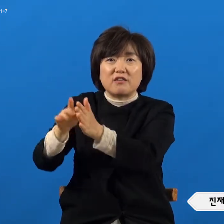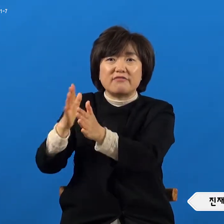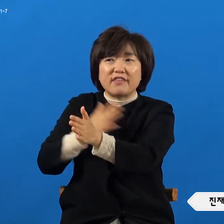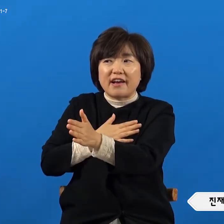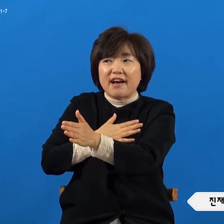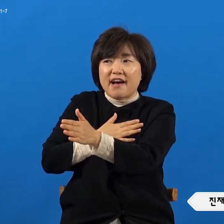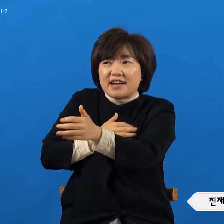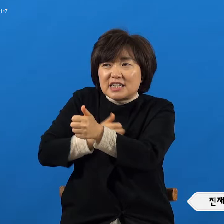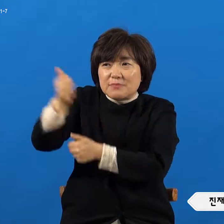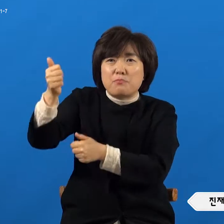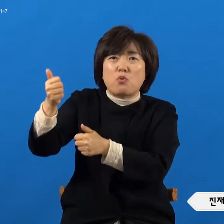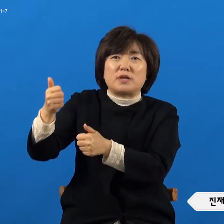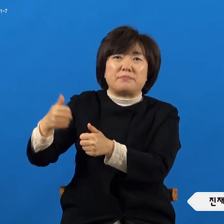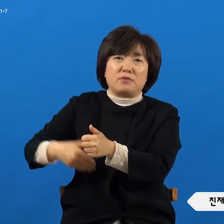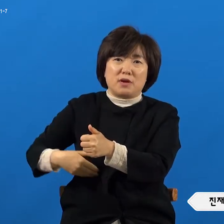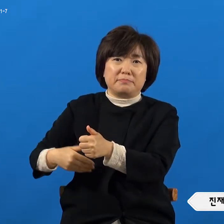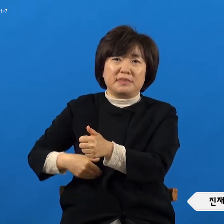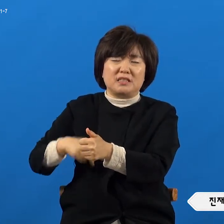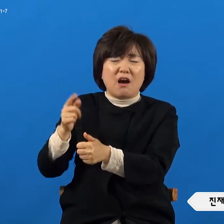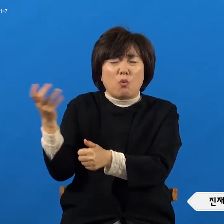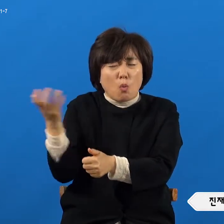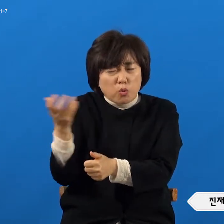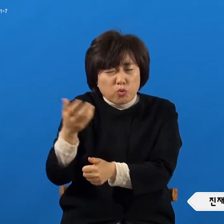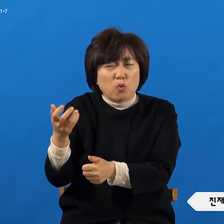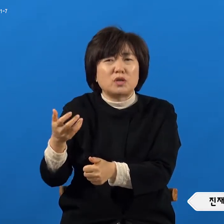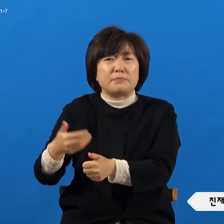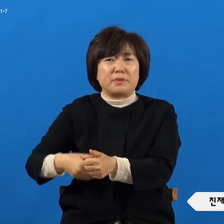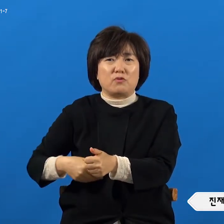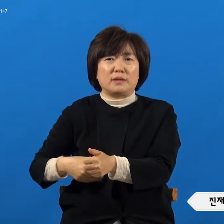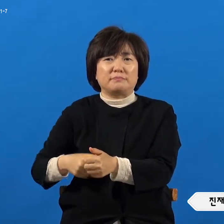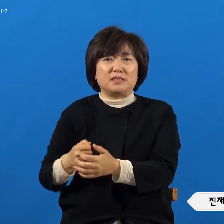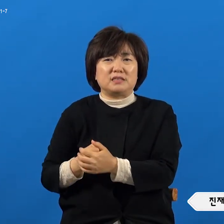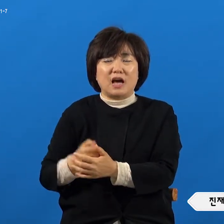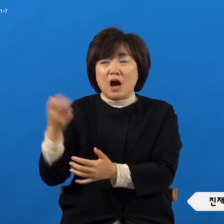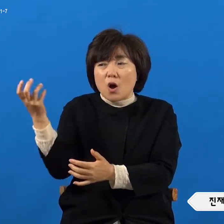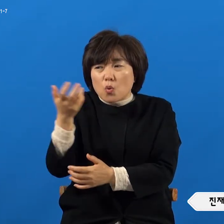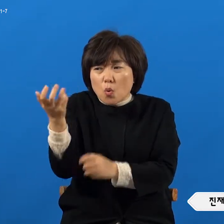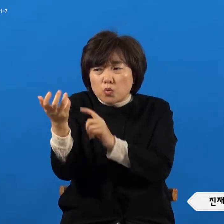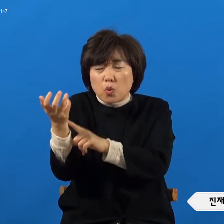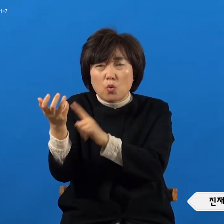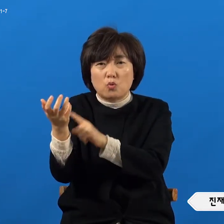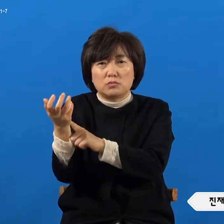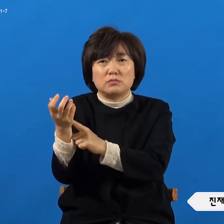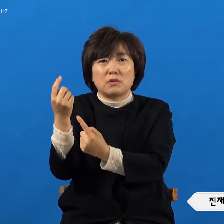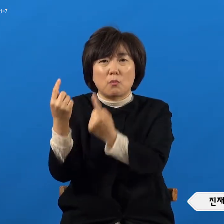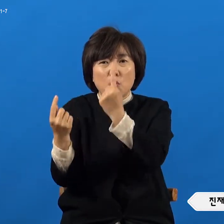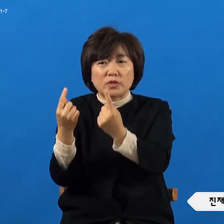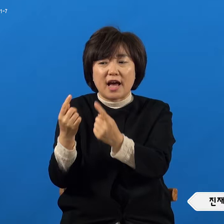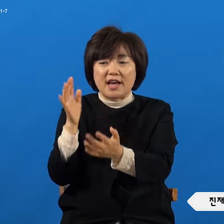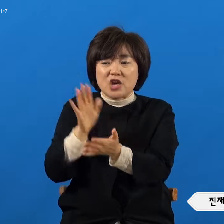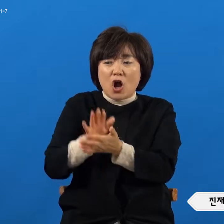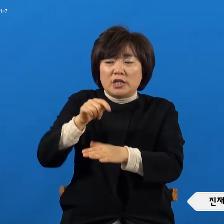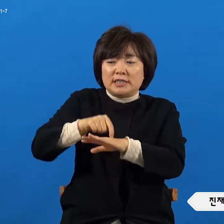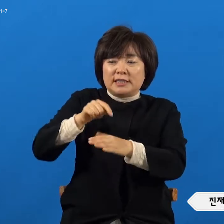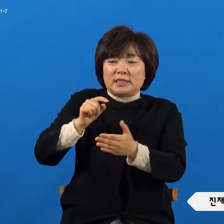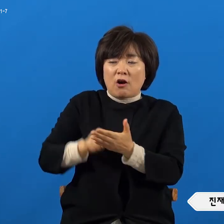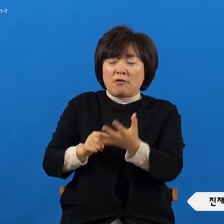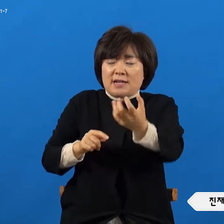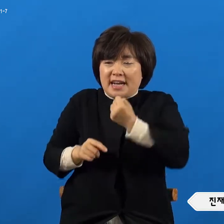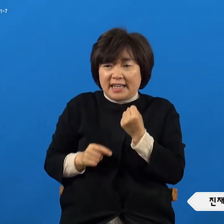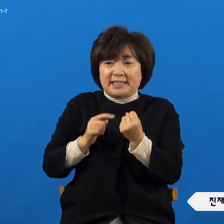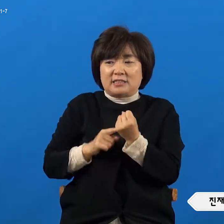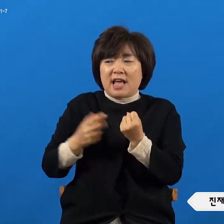것들이 있습니다. 그 고통이 따릅니다. 그 고통보다 여전히 열정을 품을 수 있는 이유, 바로